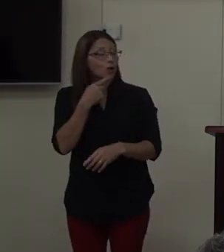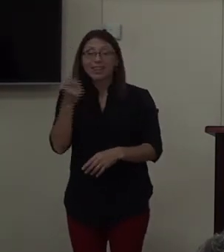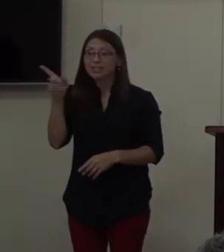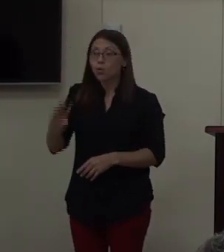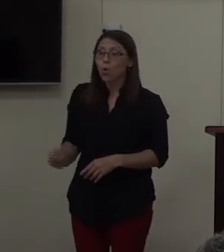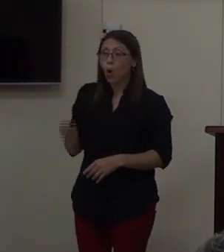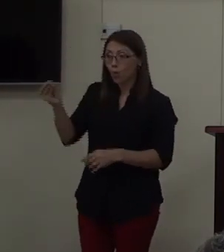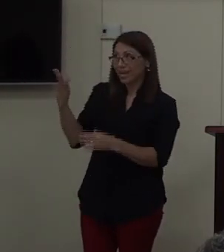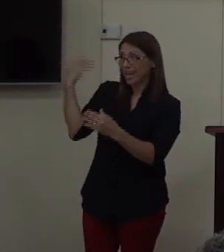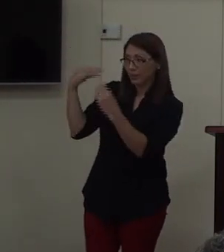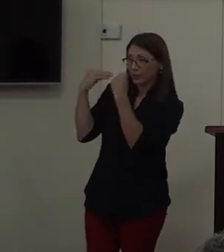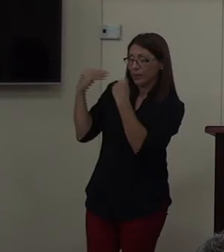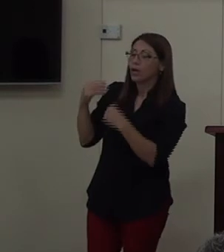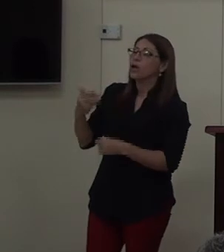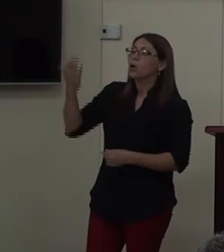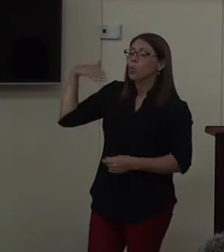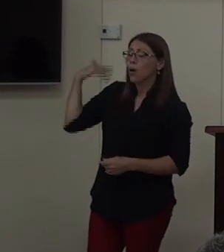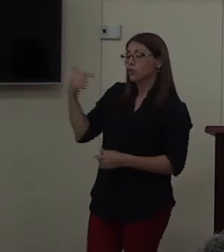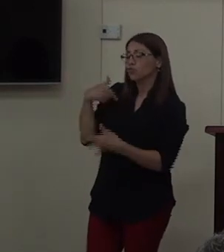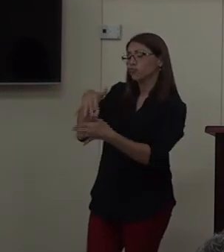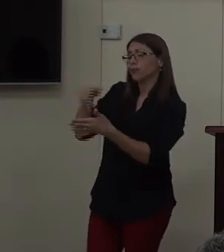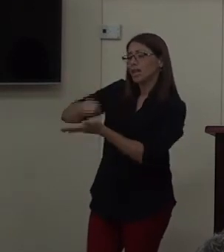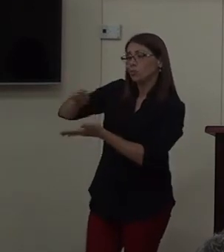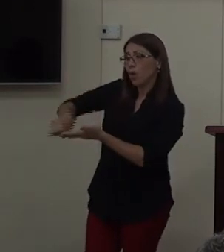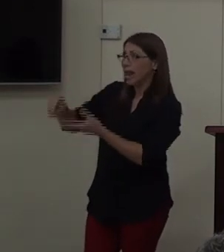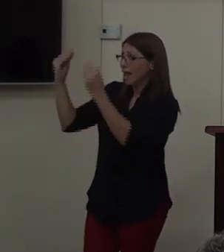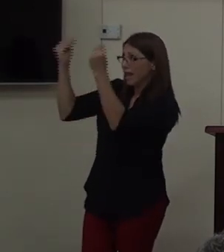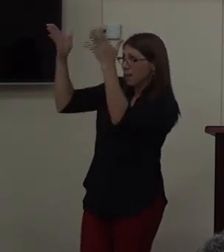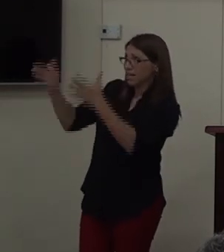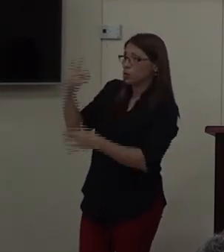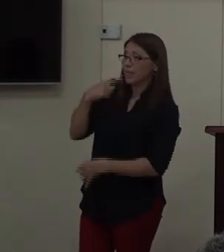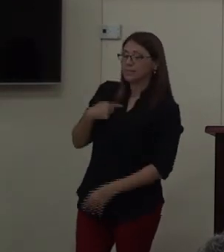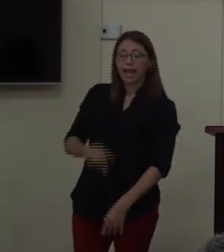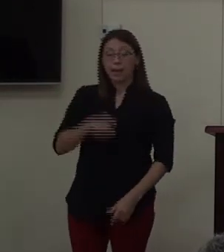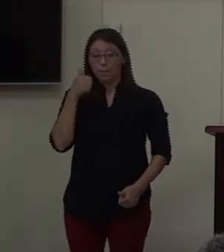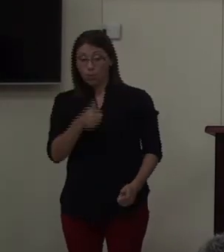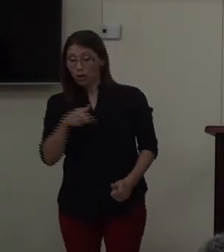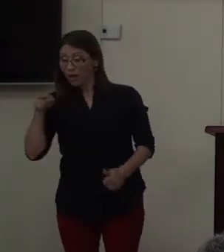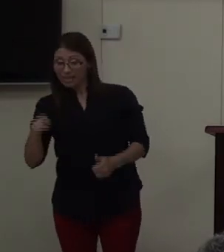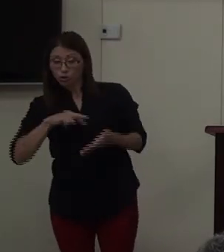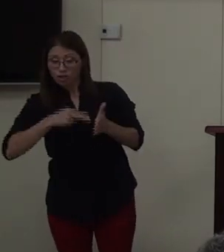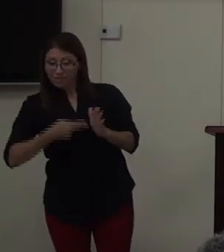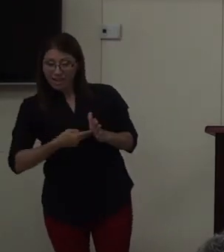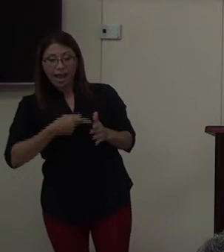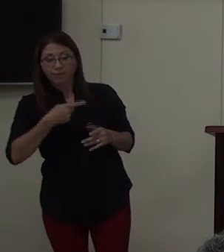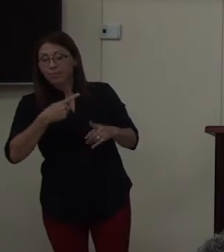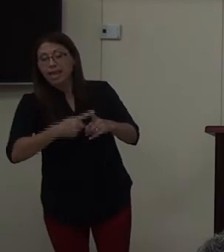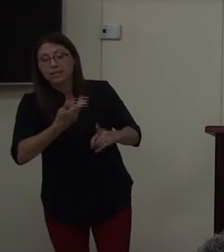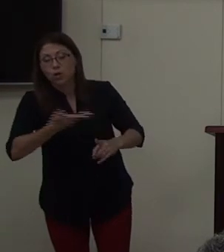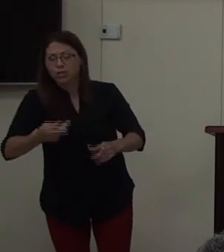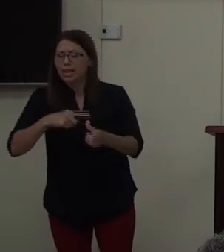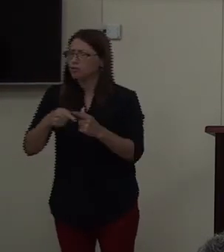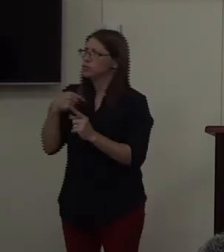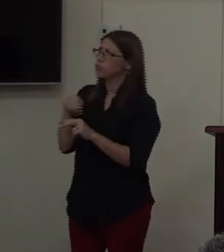a las clases de maleco. Cuando yo estaba en la escuela, bueno, el maestro me decía, bueno, esto significa tal cosa. Entonces yo me quedaba como